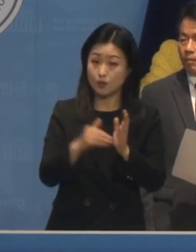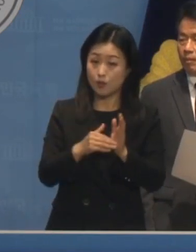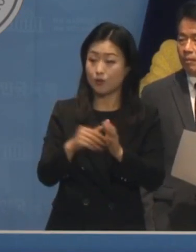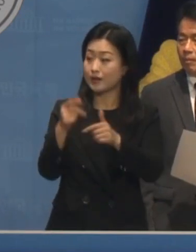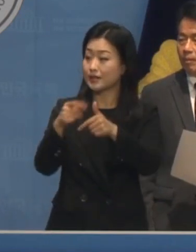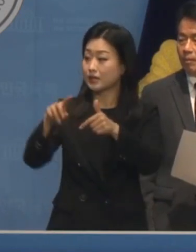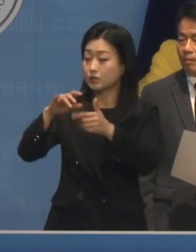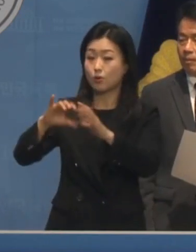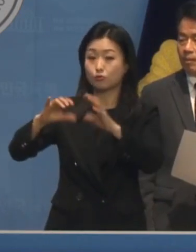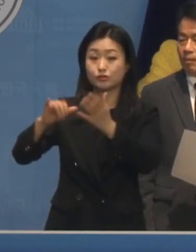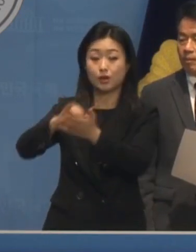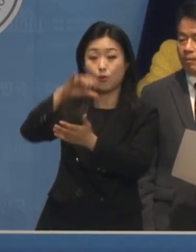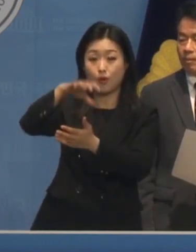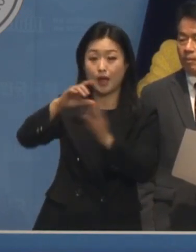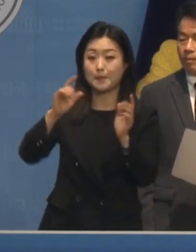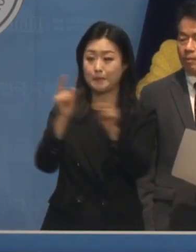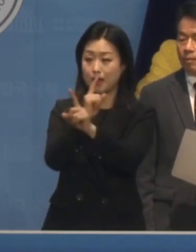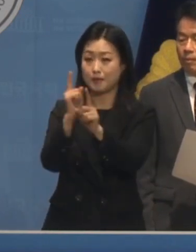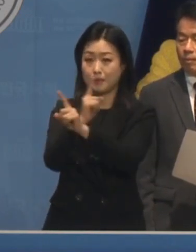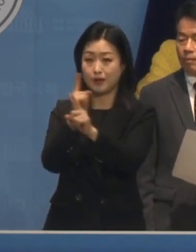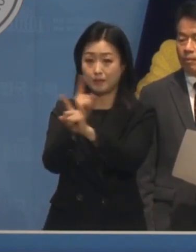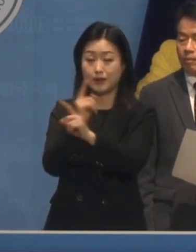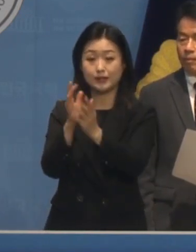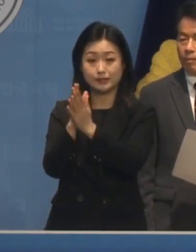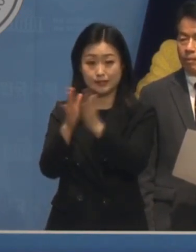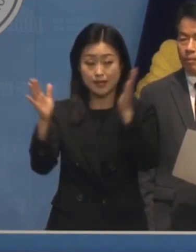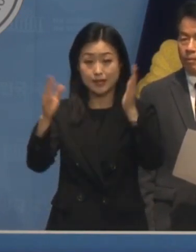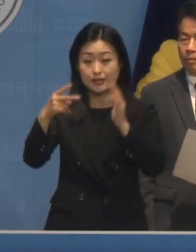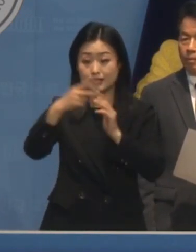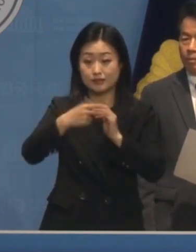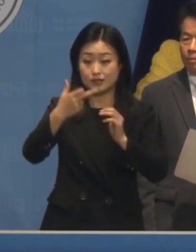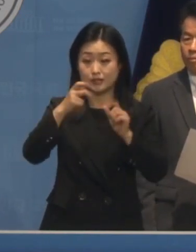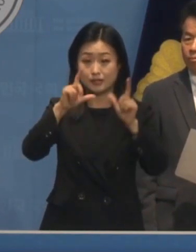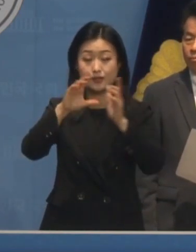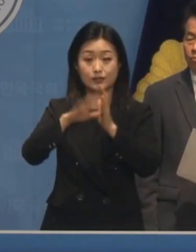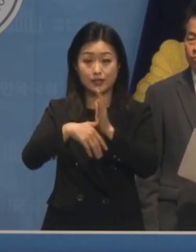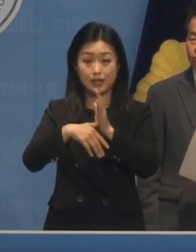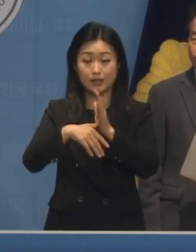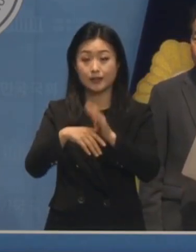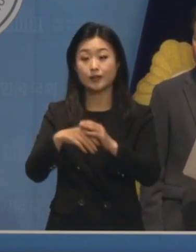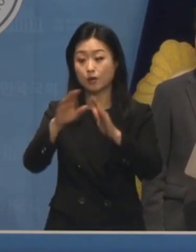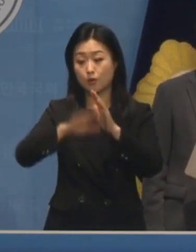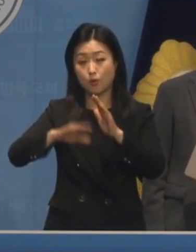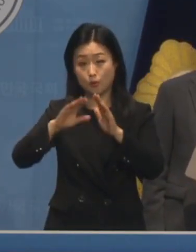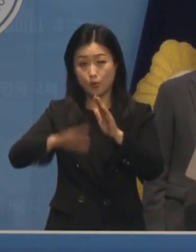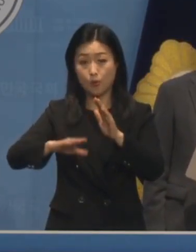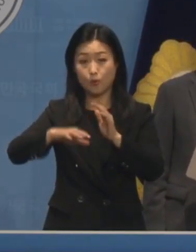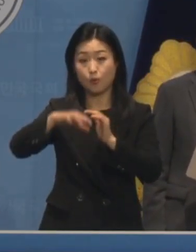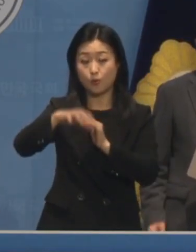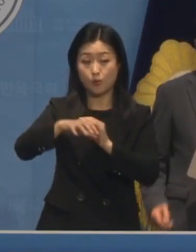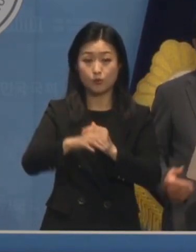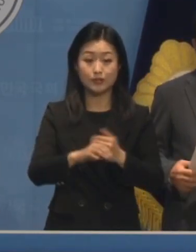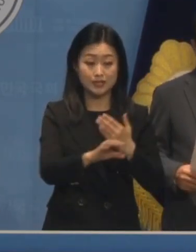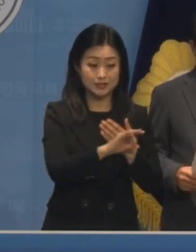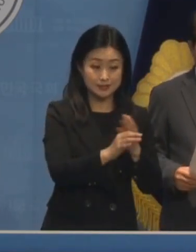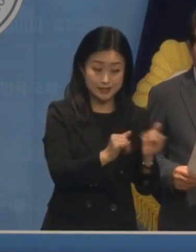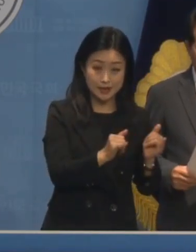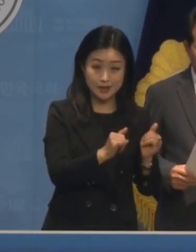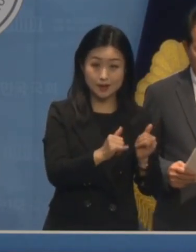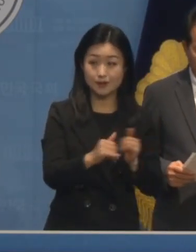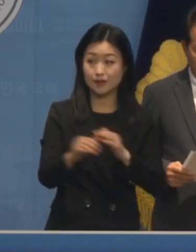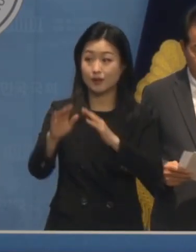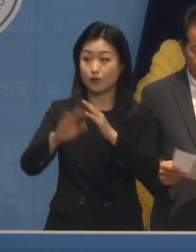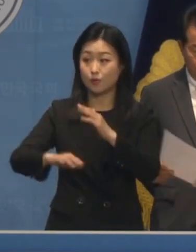인천국제공항을 바꾸 왔습니다 2017년 공공부문 비정규직 정규직전환 정책을